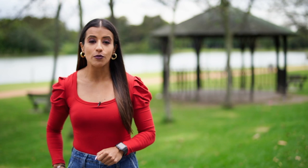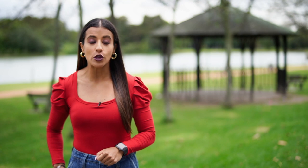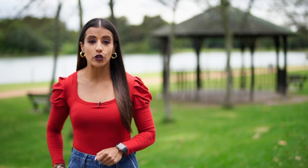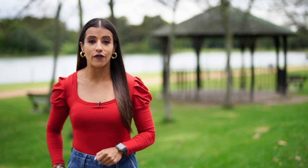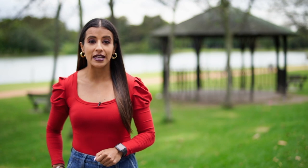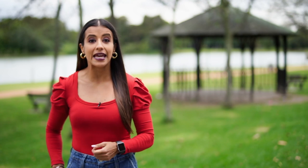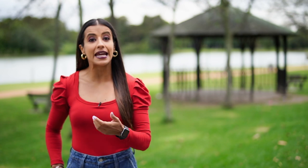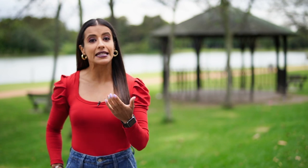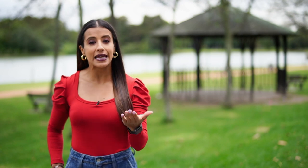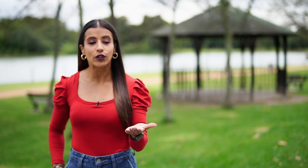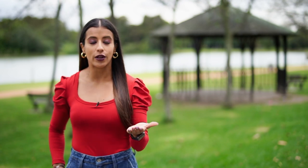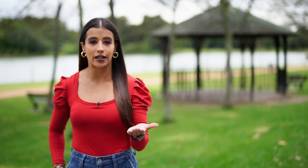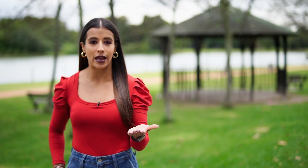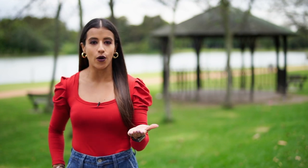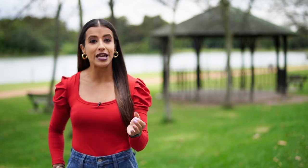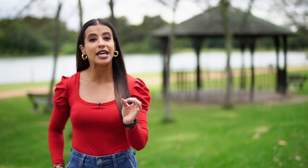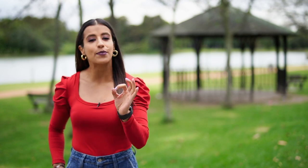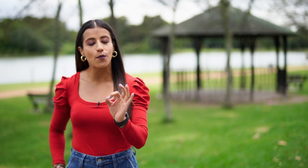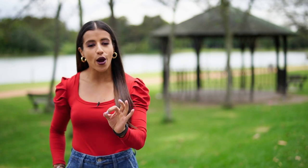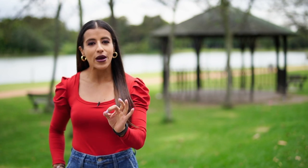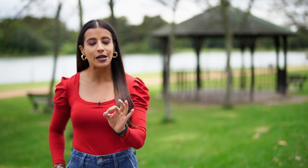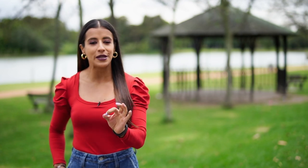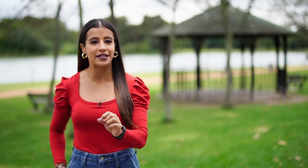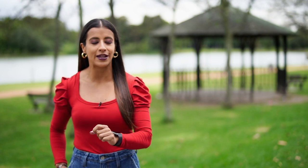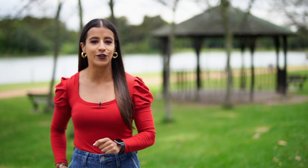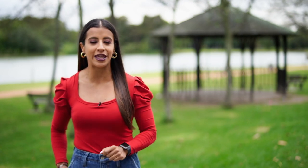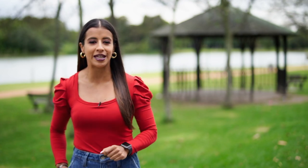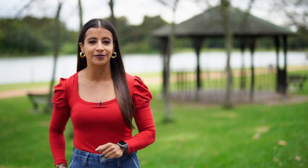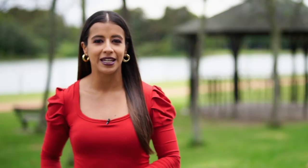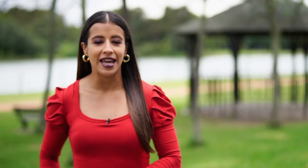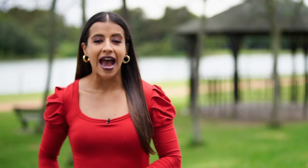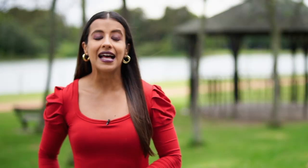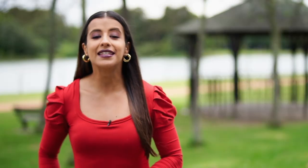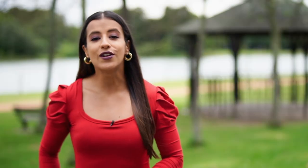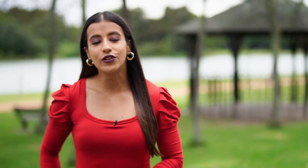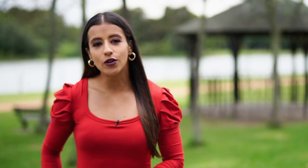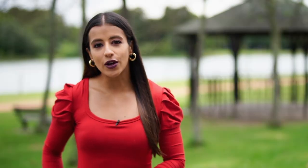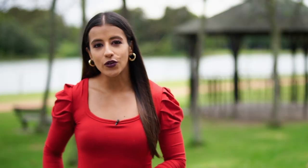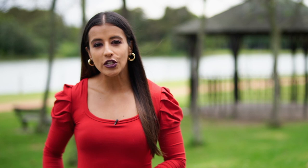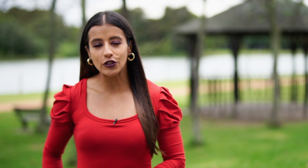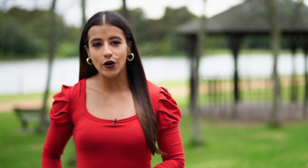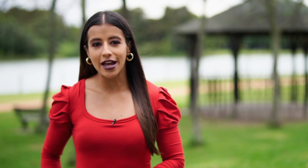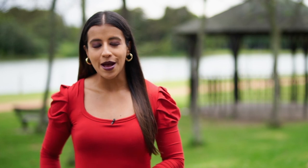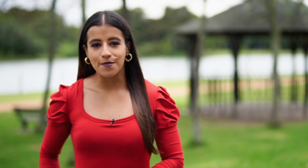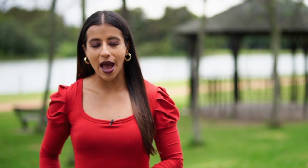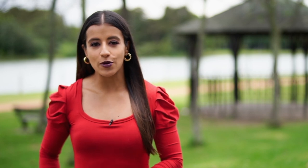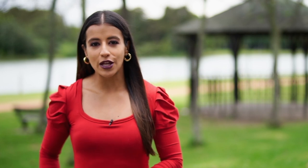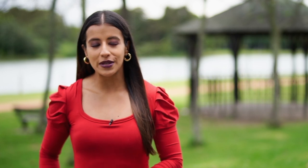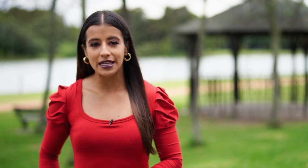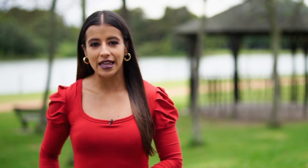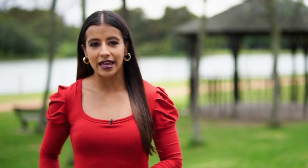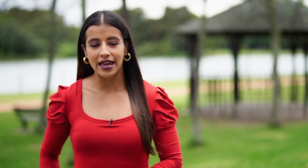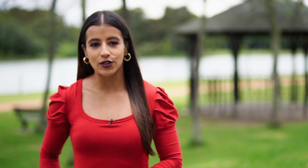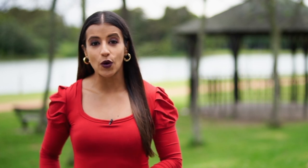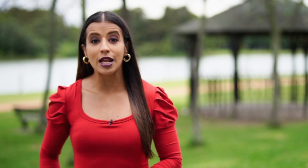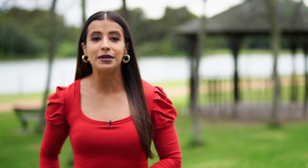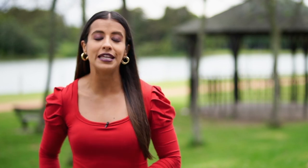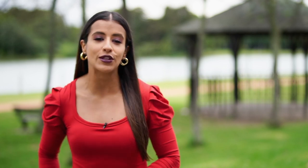los que ofrece el Centro de Relevo y que promueve el Ministerio TIC. Antes de continuar con su historia, veamos la visita que hizo el ministro